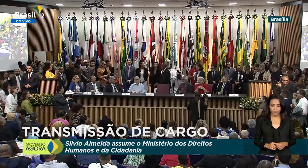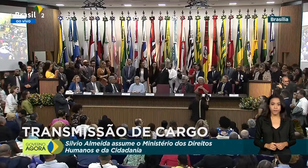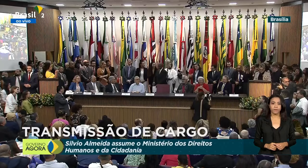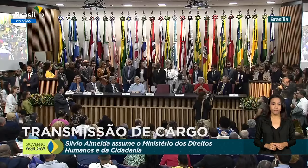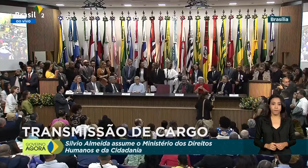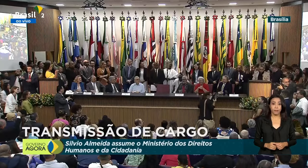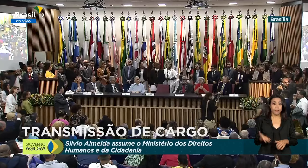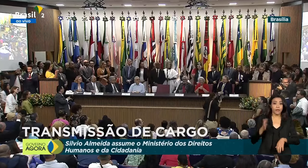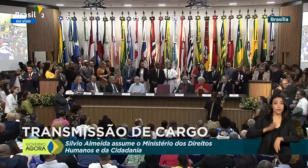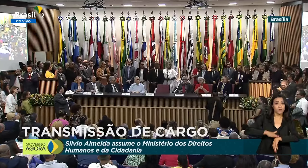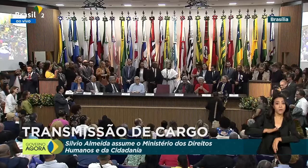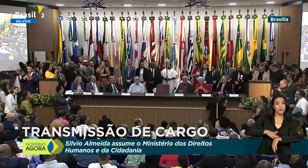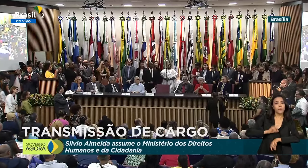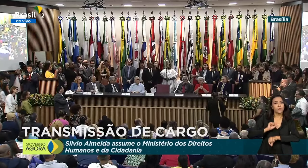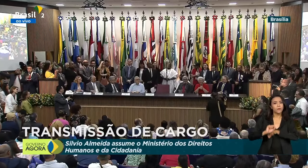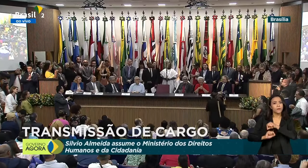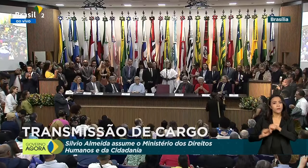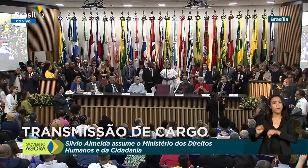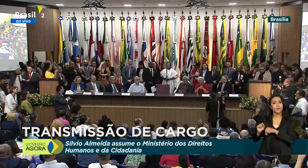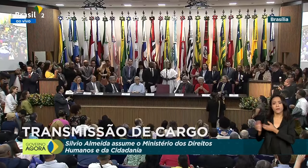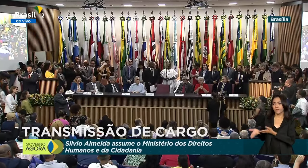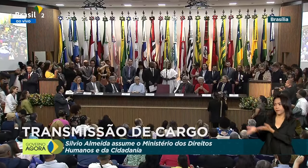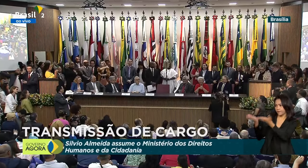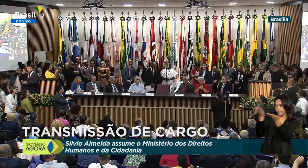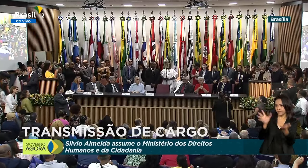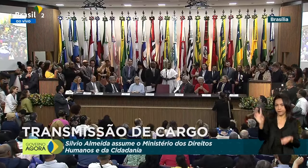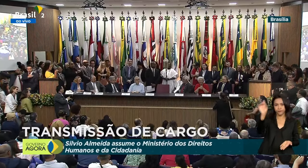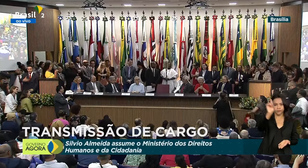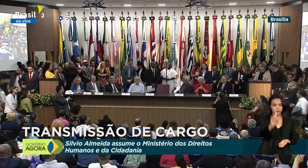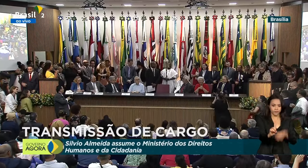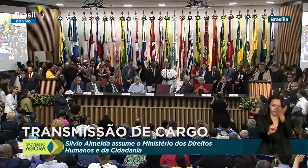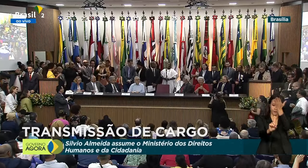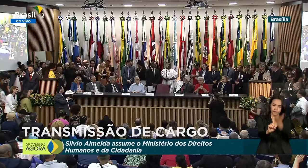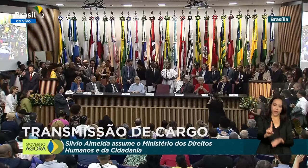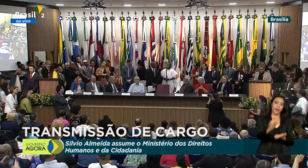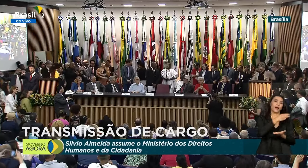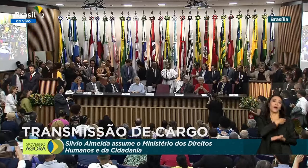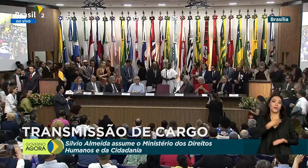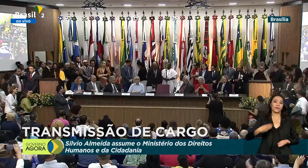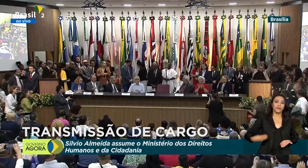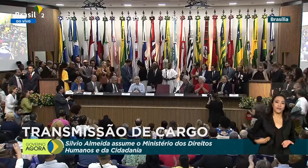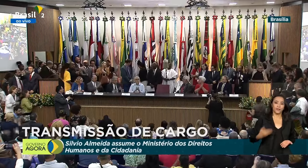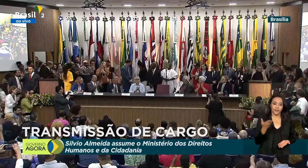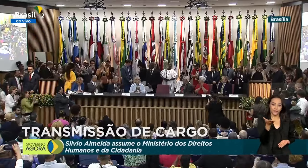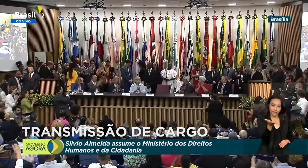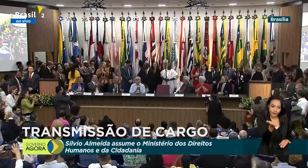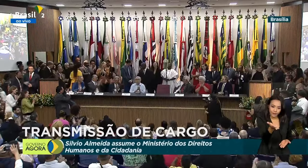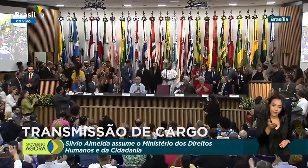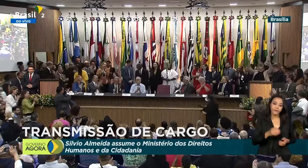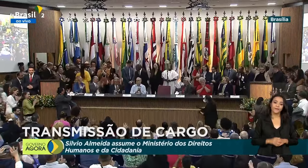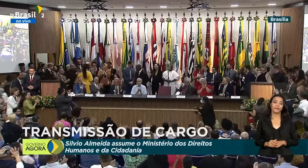neste momento passaremos a palavra ao senhor Ministro Silvio Luiz de Almeida